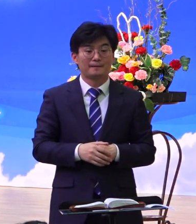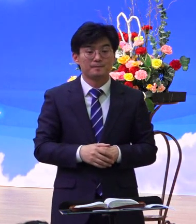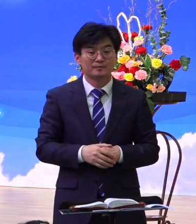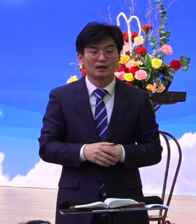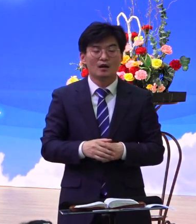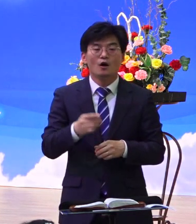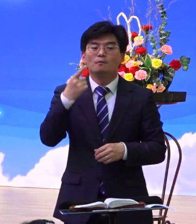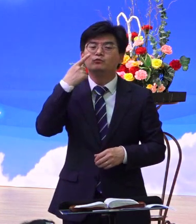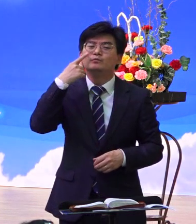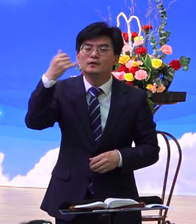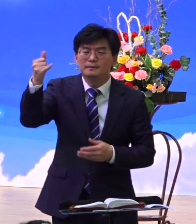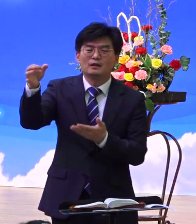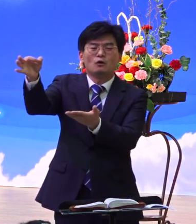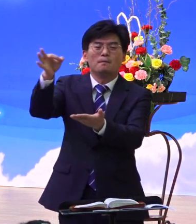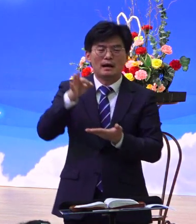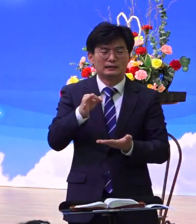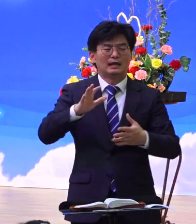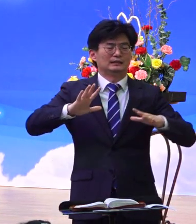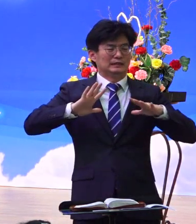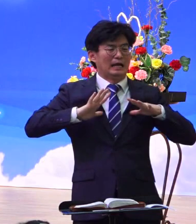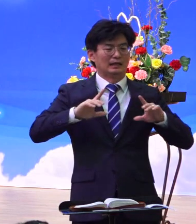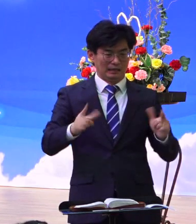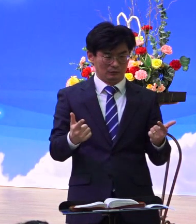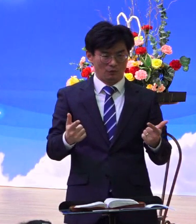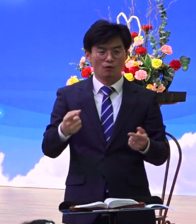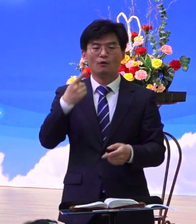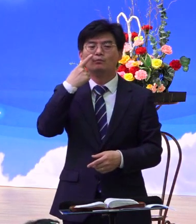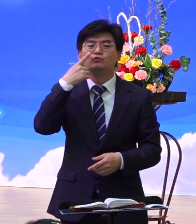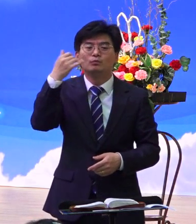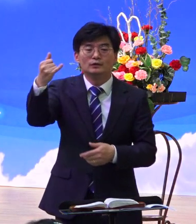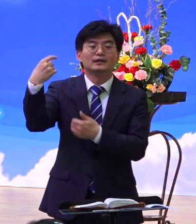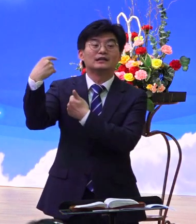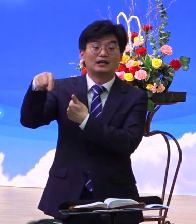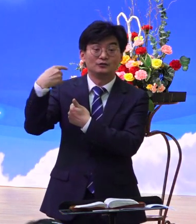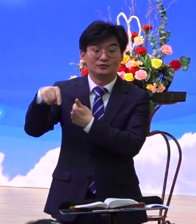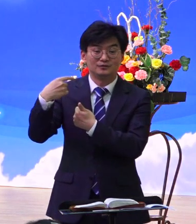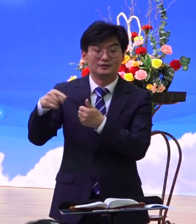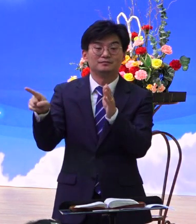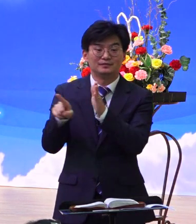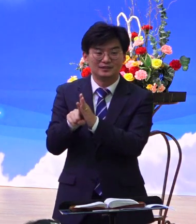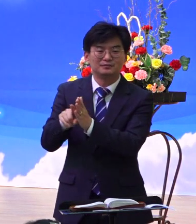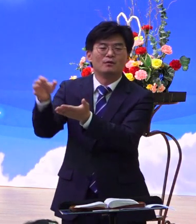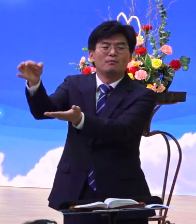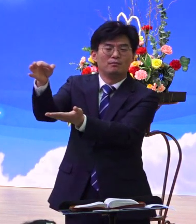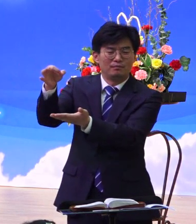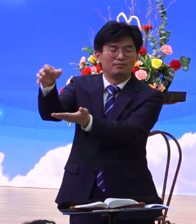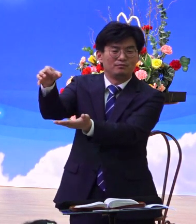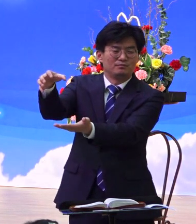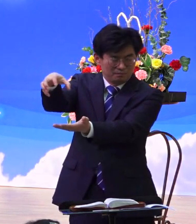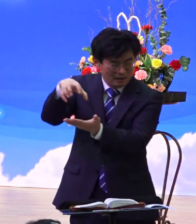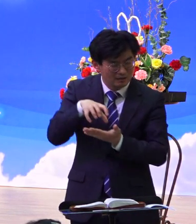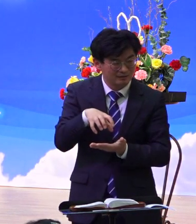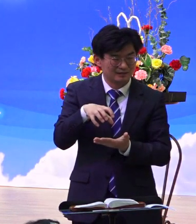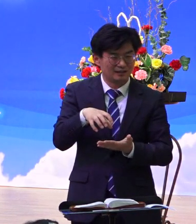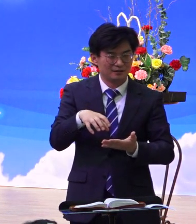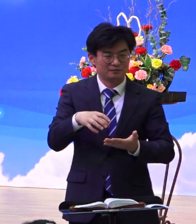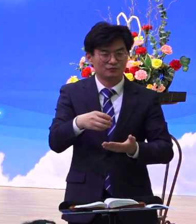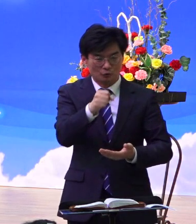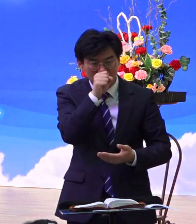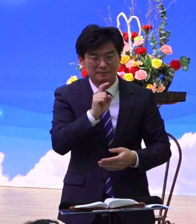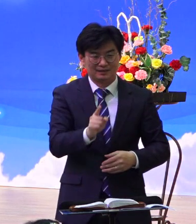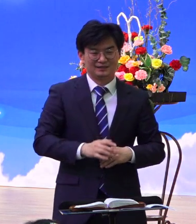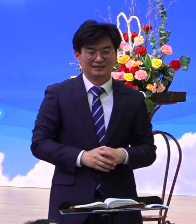많이 받았어, 나 돈 많아서 든든해, 이렇게 살아가는 자녀가 되기를 원하십니까? 아니면